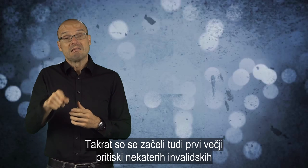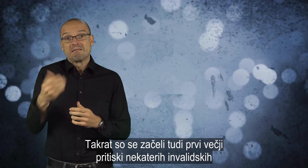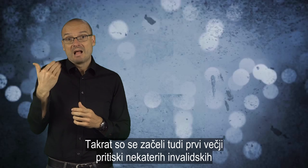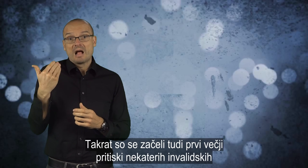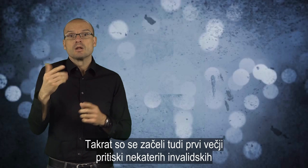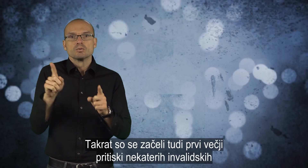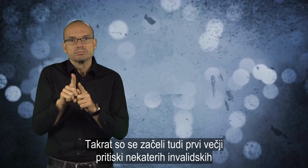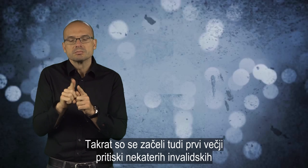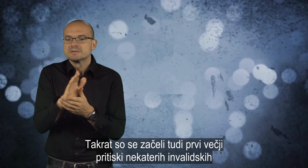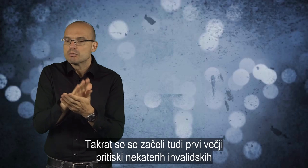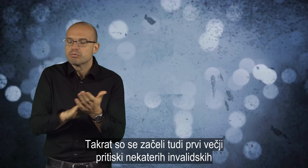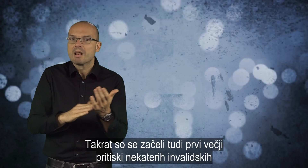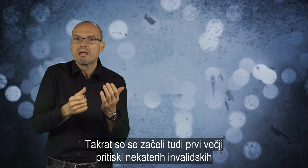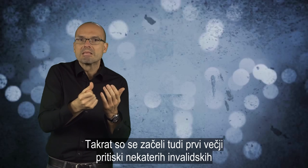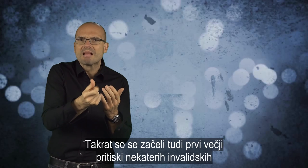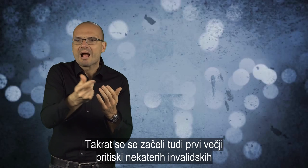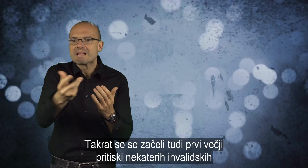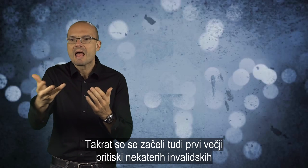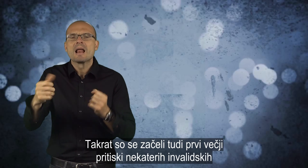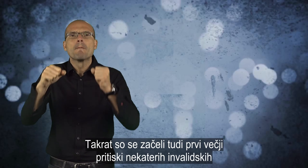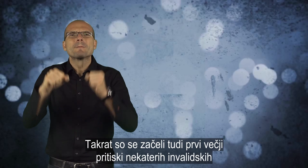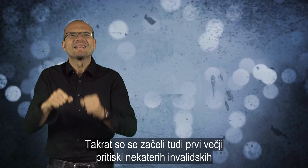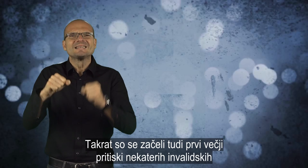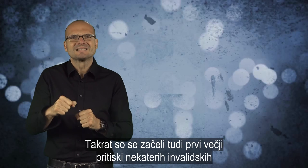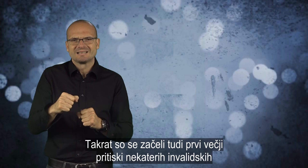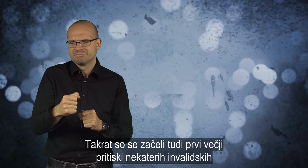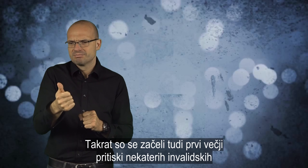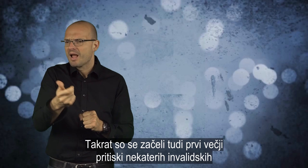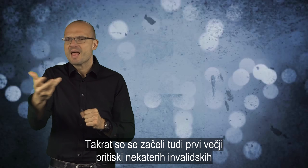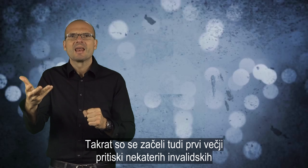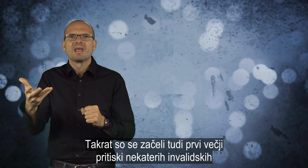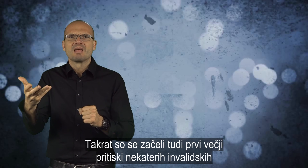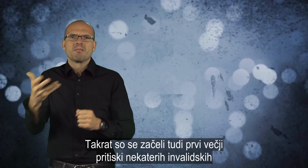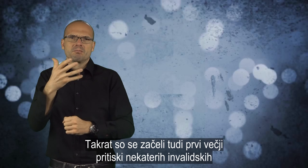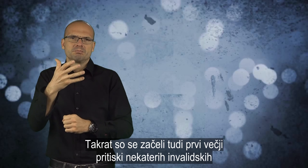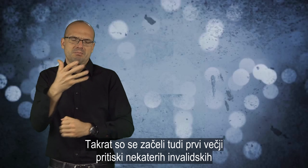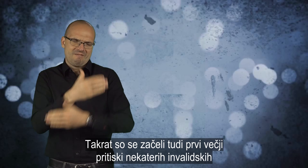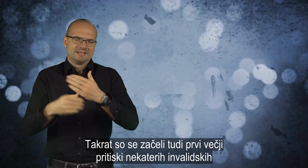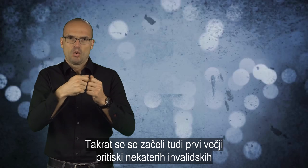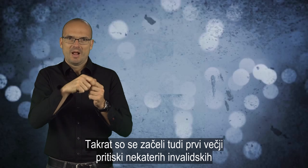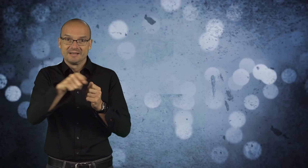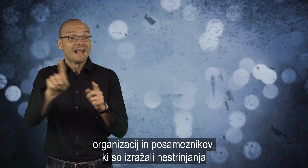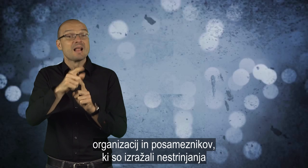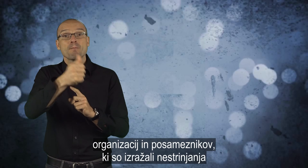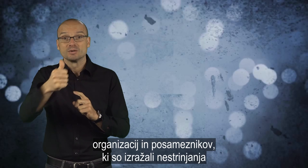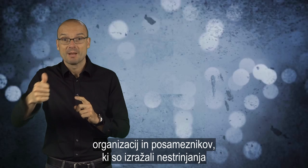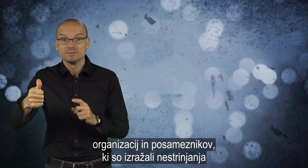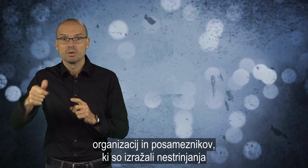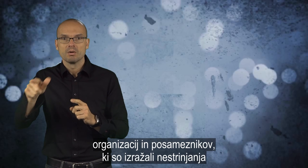Takrat so se začeli tudi prvi večji pritiski nekaterih invalidskih organizacij in posameznikov, ki so izražali